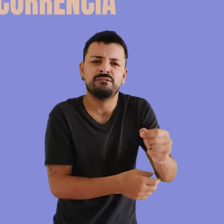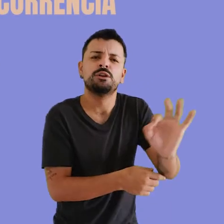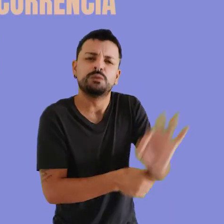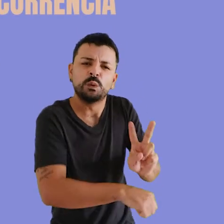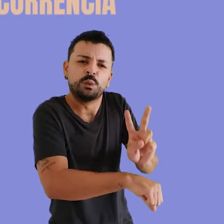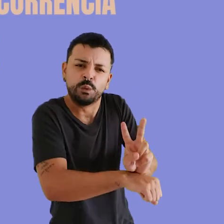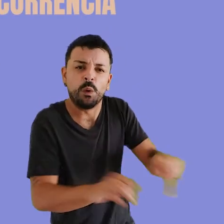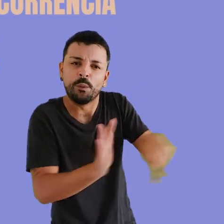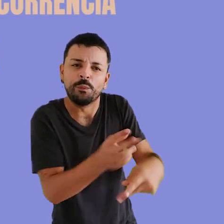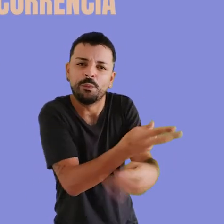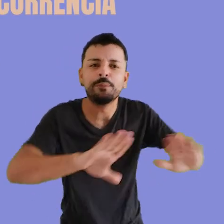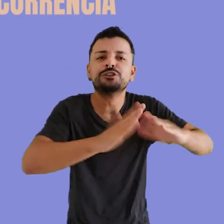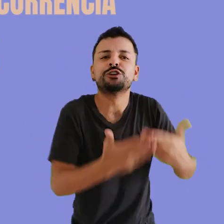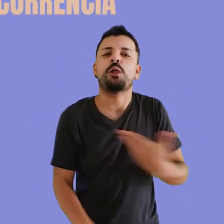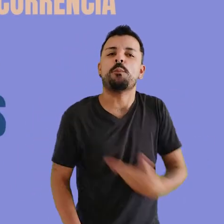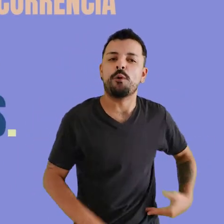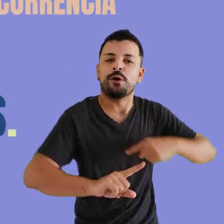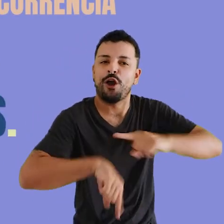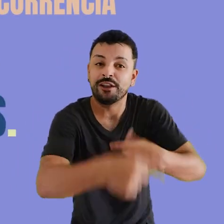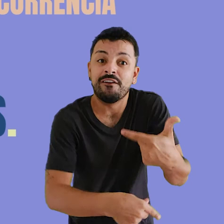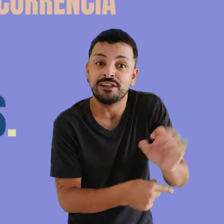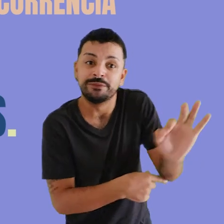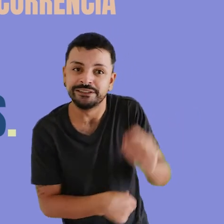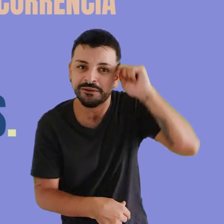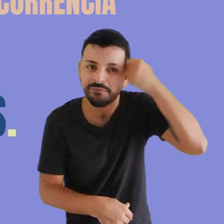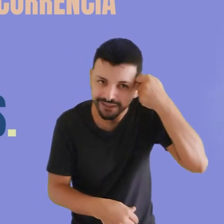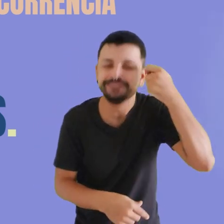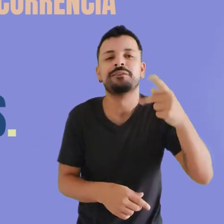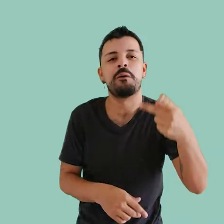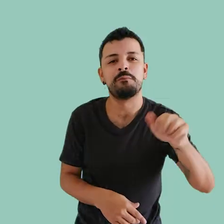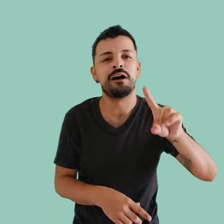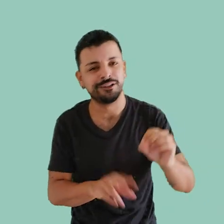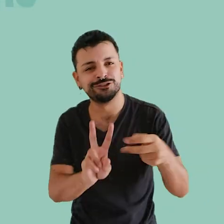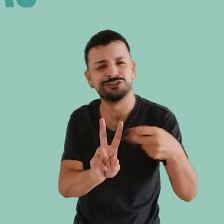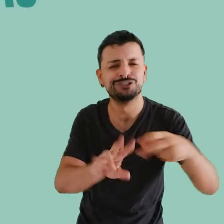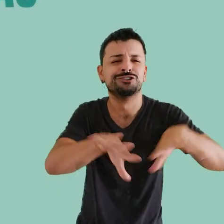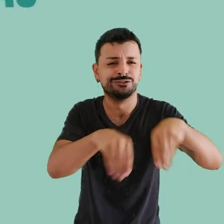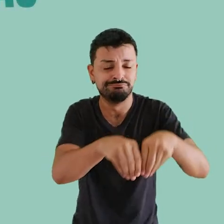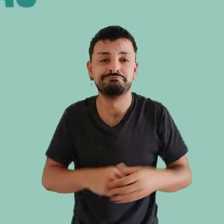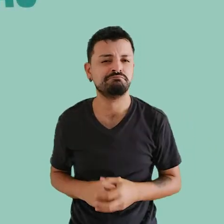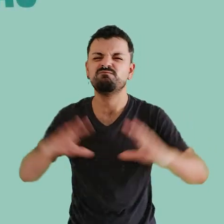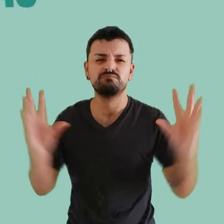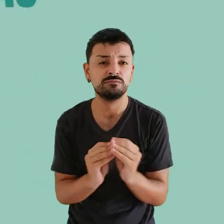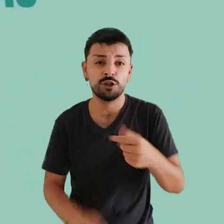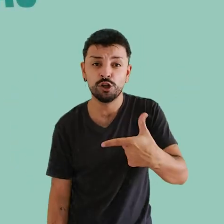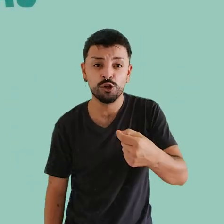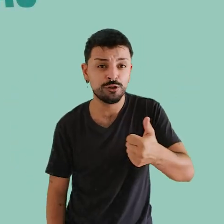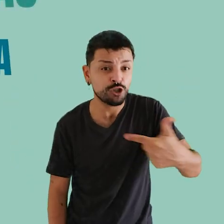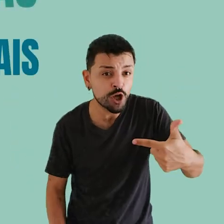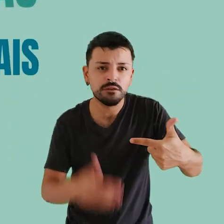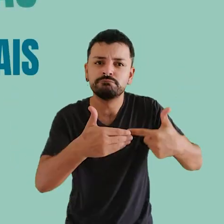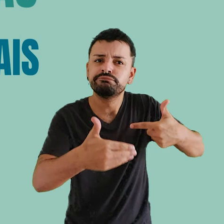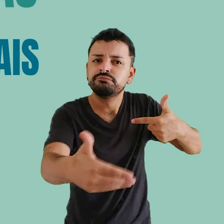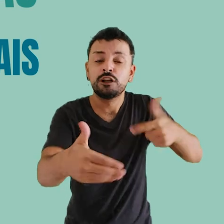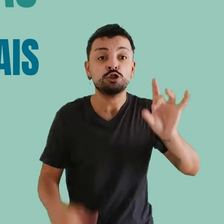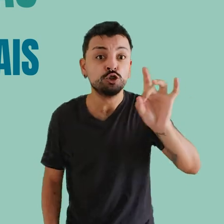categoria de concorrência de estudantes de escolas públicas. Resumindo, desde 2012 não existem mais